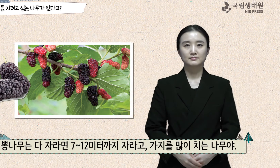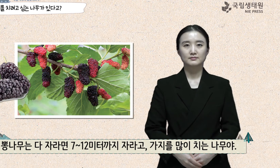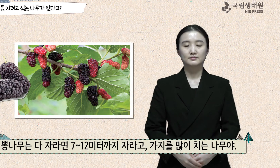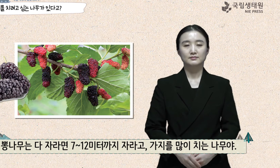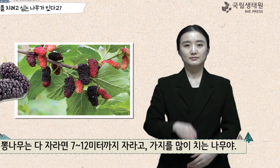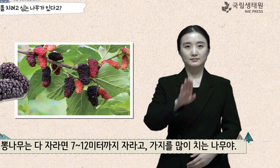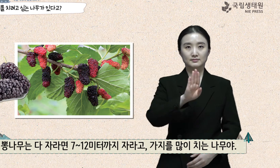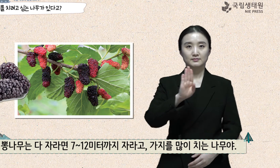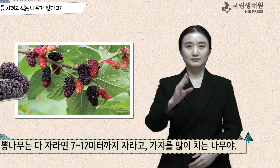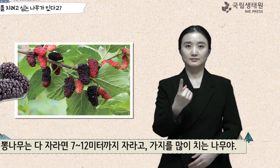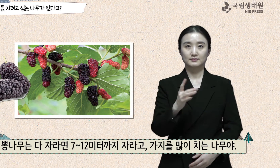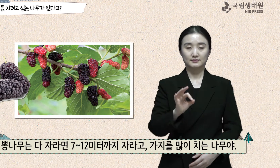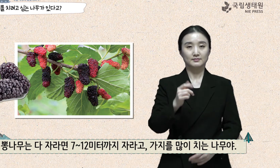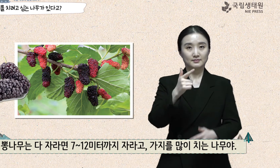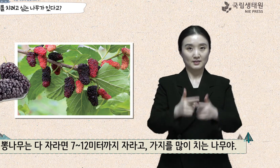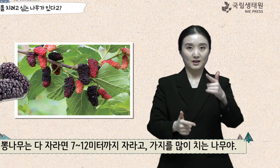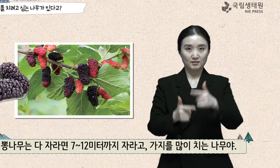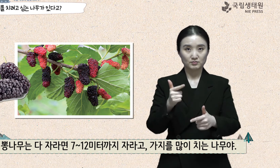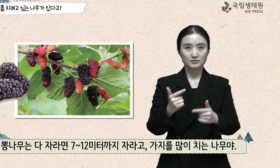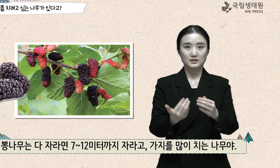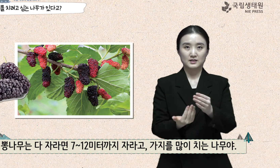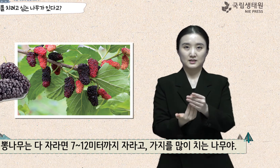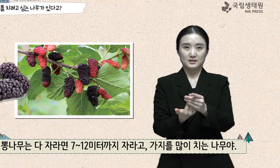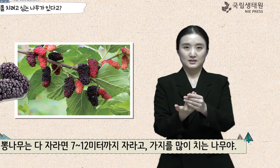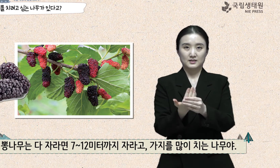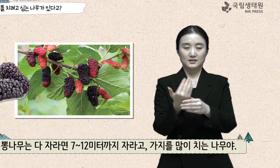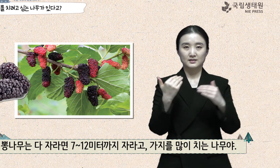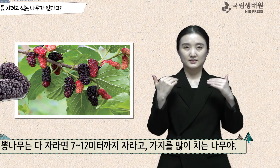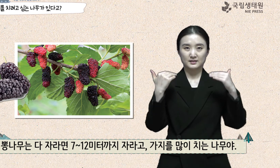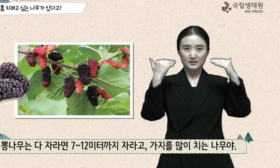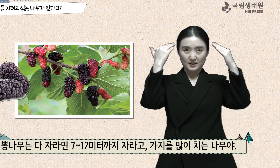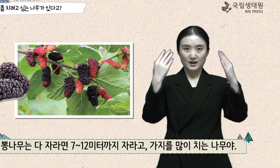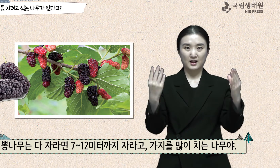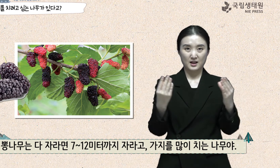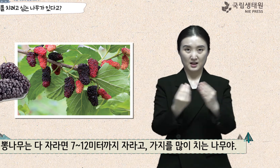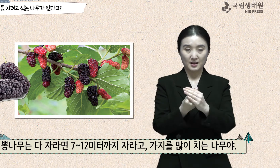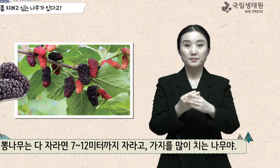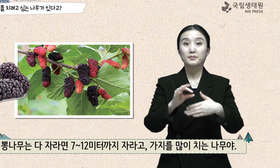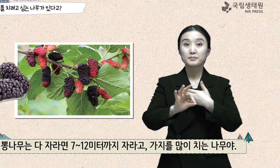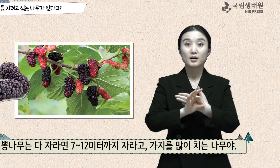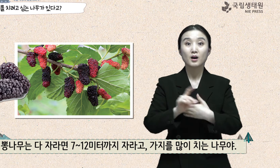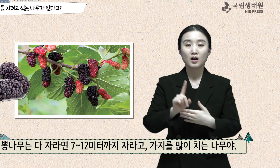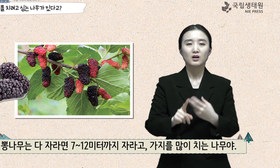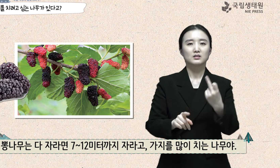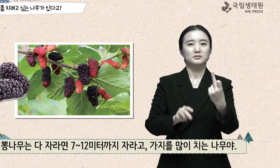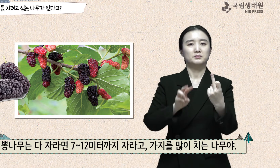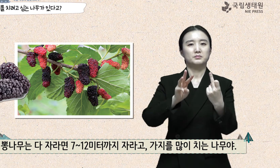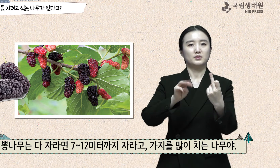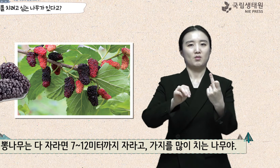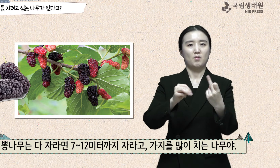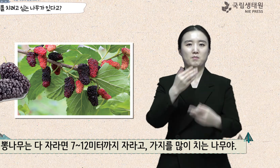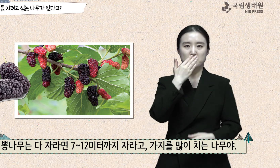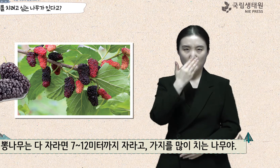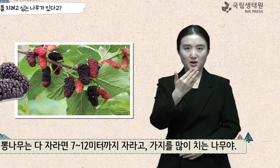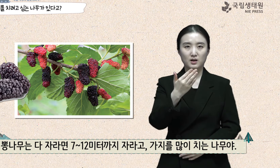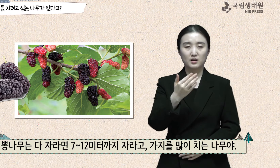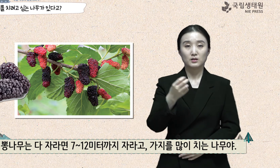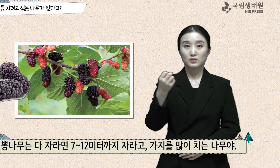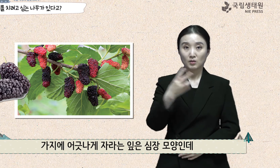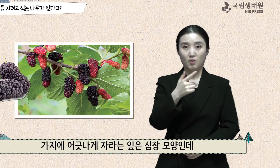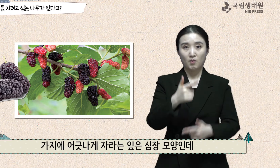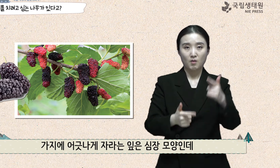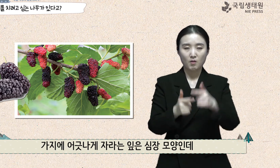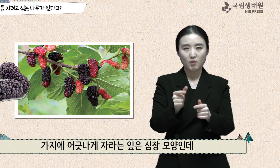뽕나무는 다 자라면 7에서 12미터까지 자라고 가지를 많이 치는 나무야